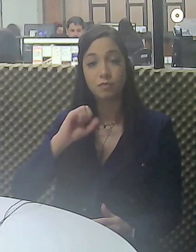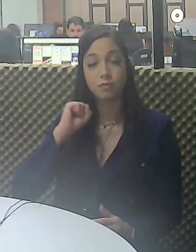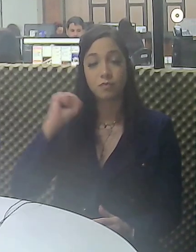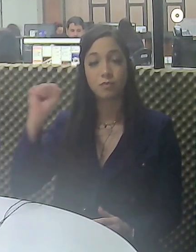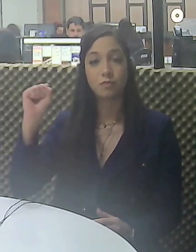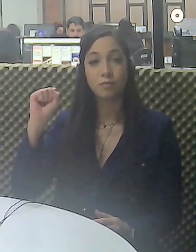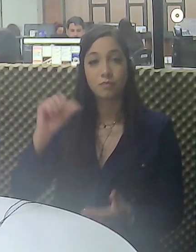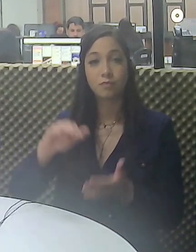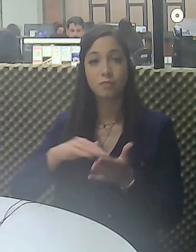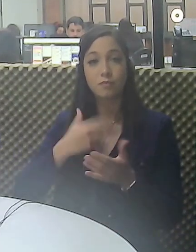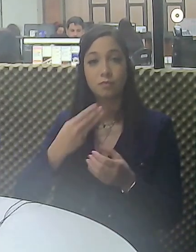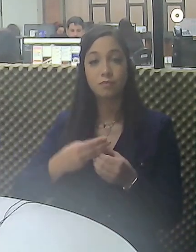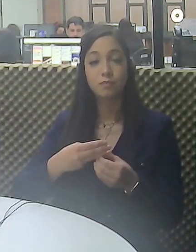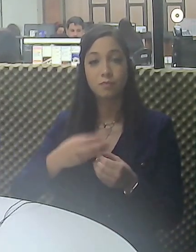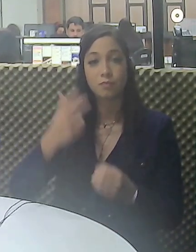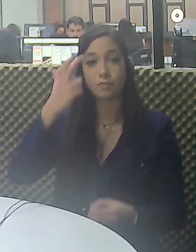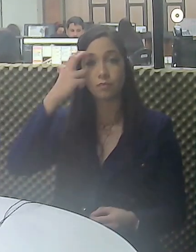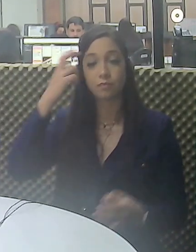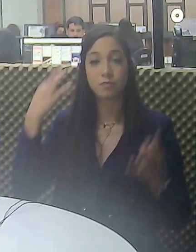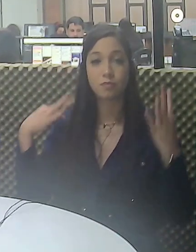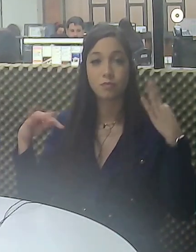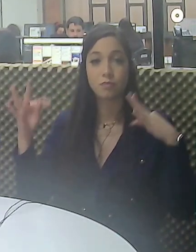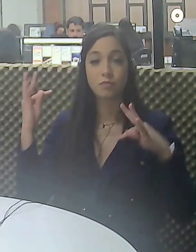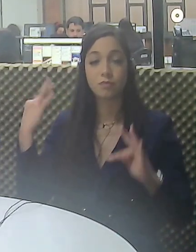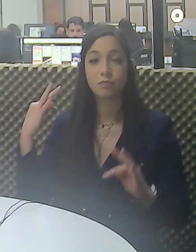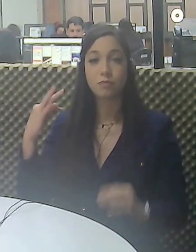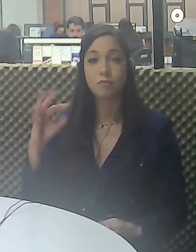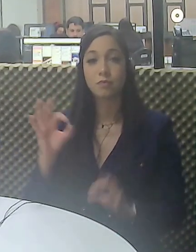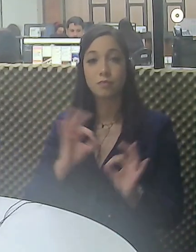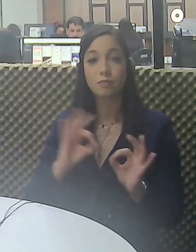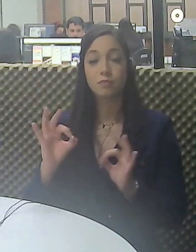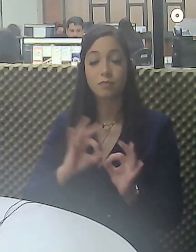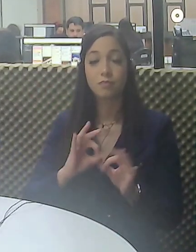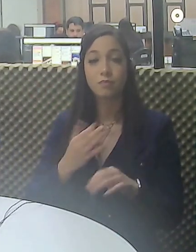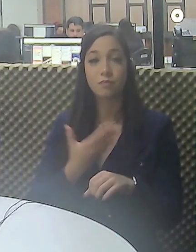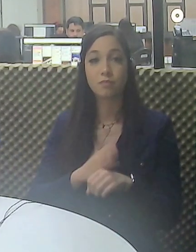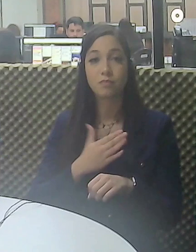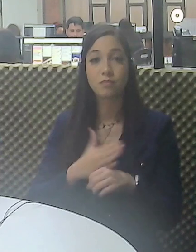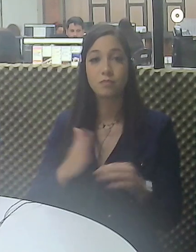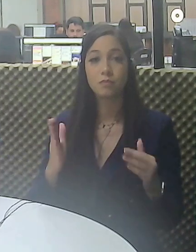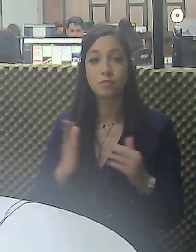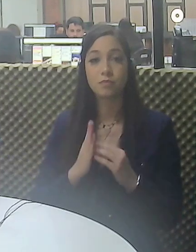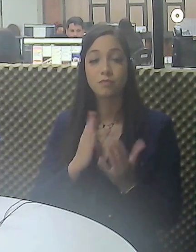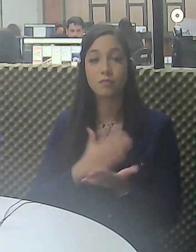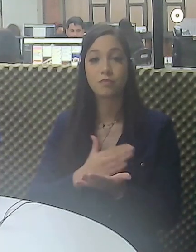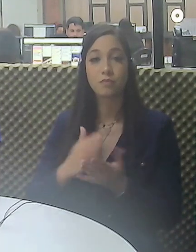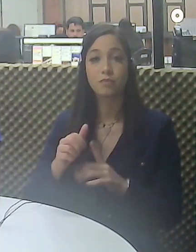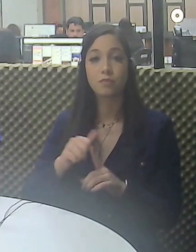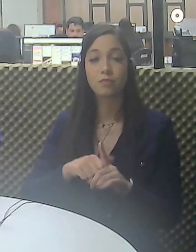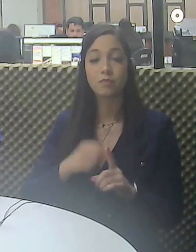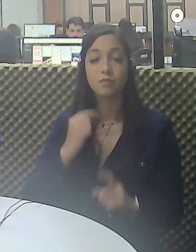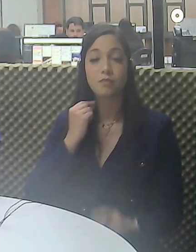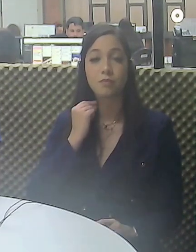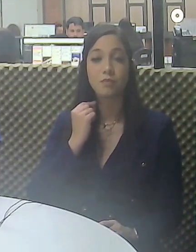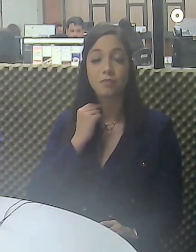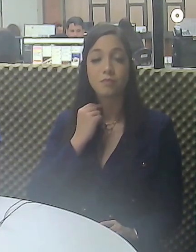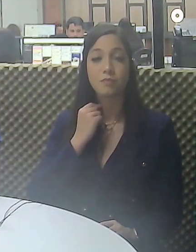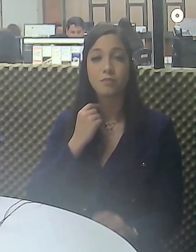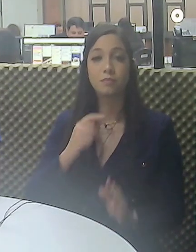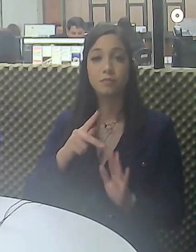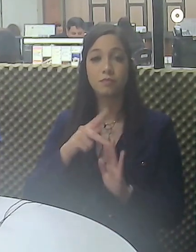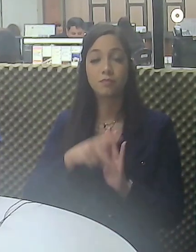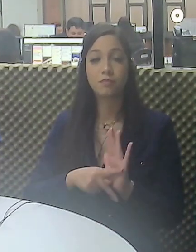abril, a Secretaria Municipal de Cultura e Turismo prepara uma série de atividades até o início do mês de maio. Na programação